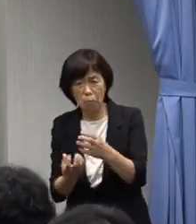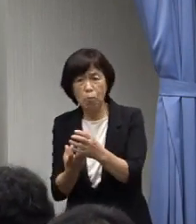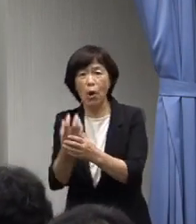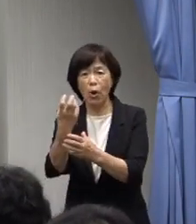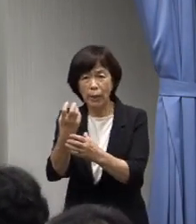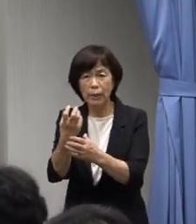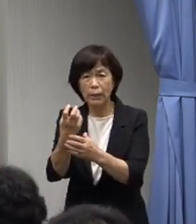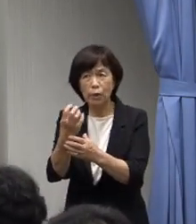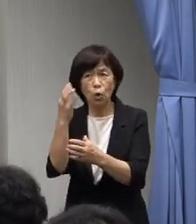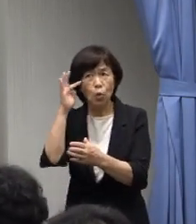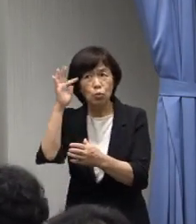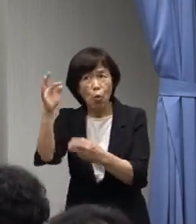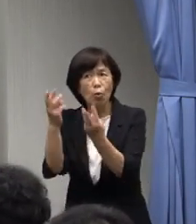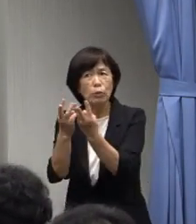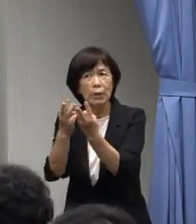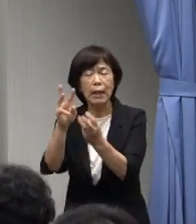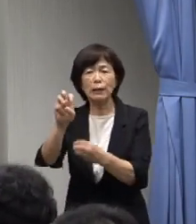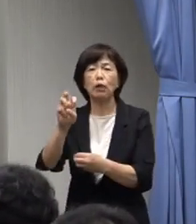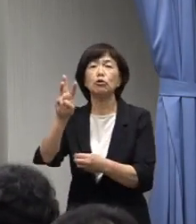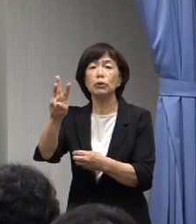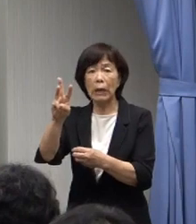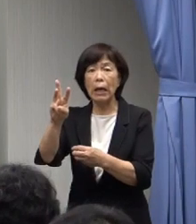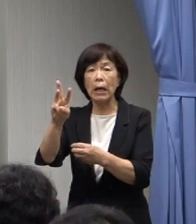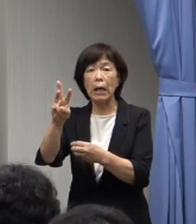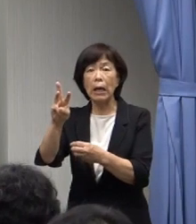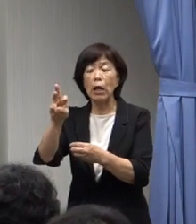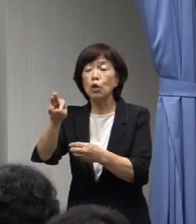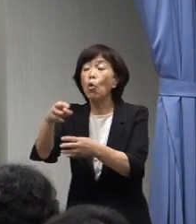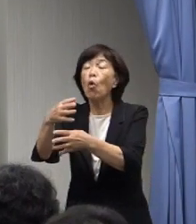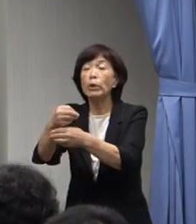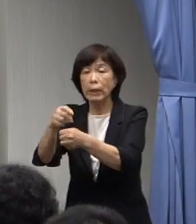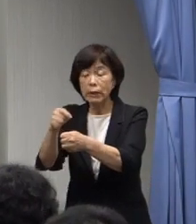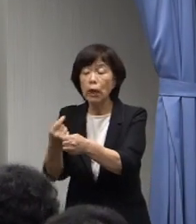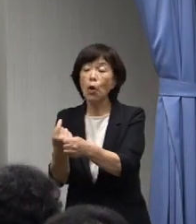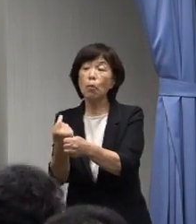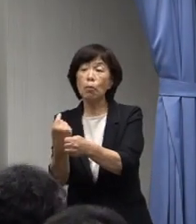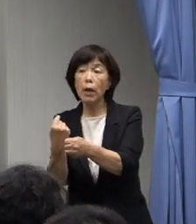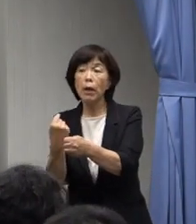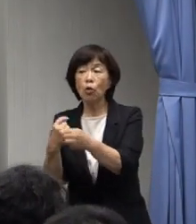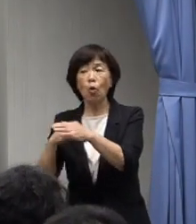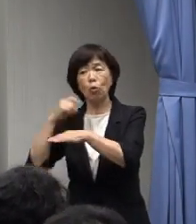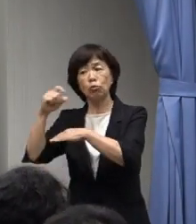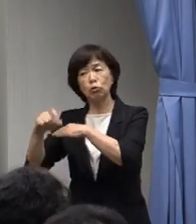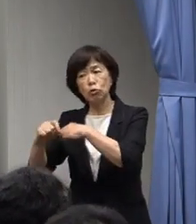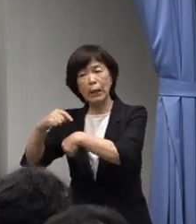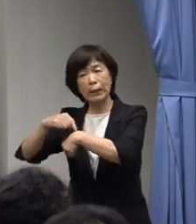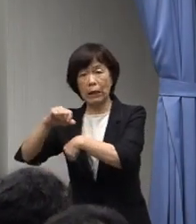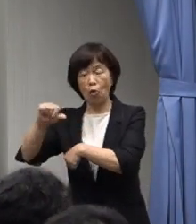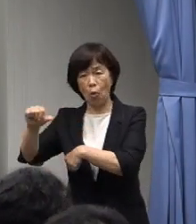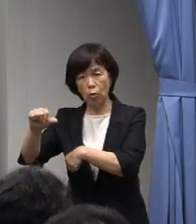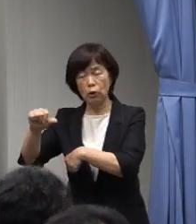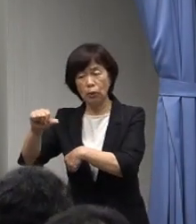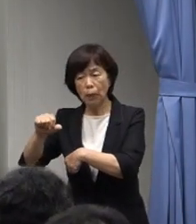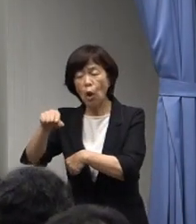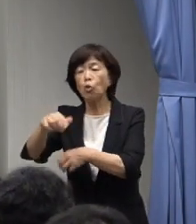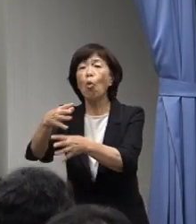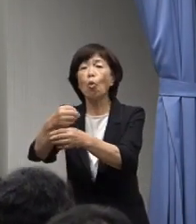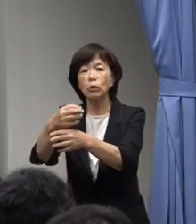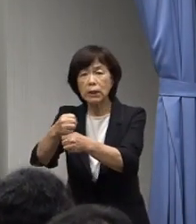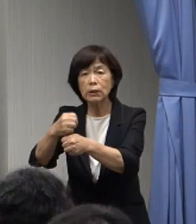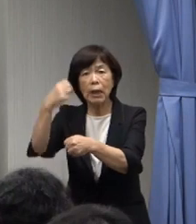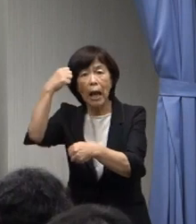値が33以上の日については、前日の夕方5時か、あるいは当日の朝5時